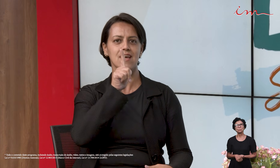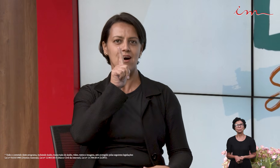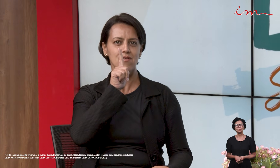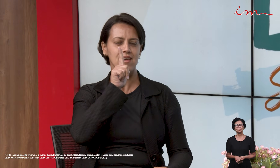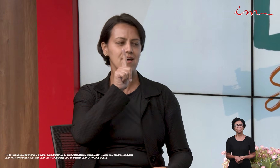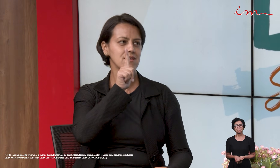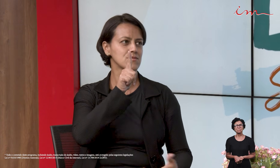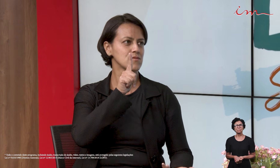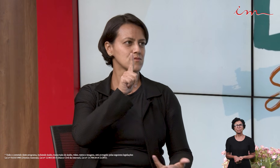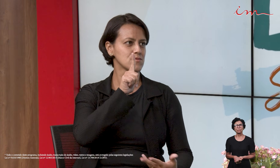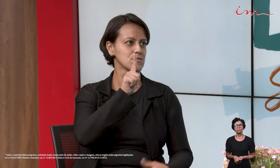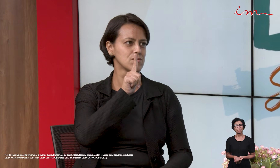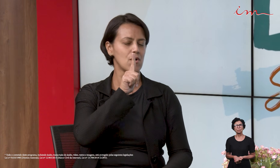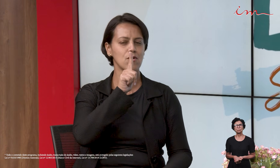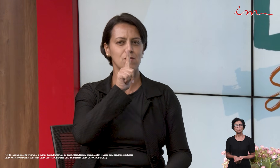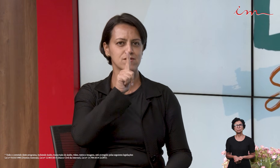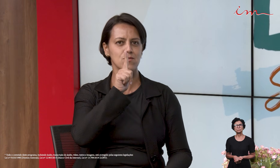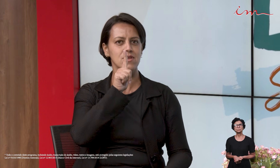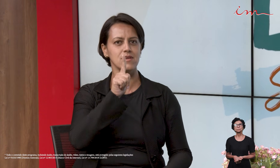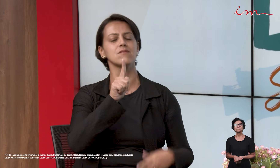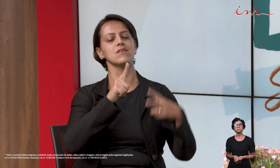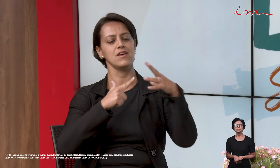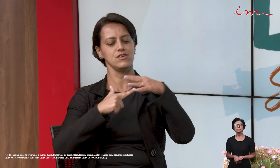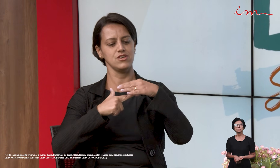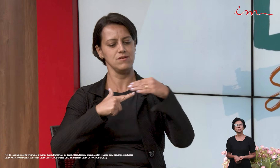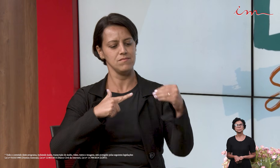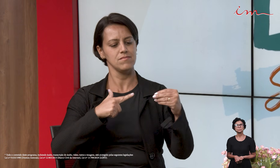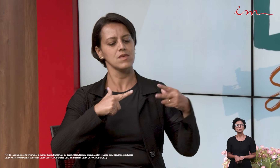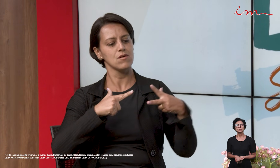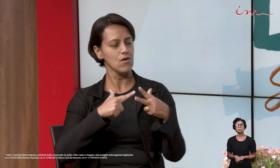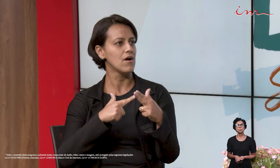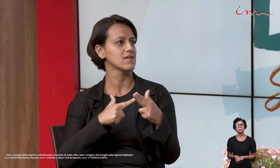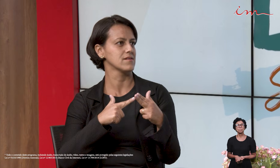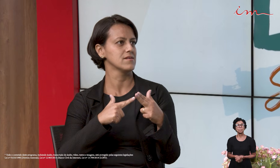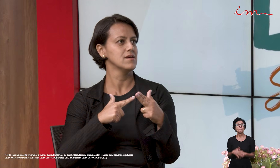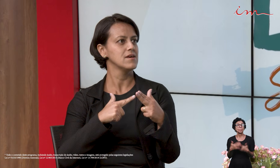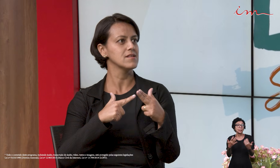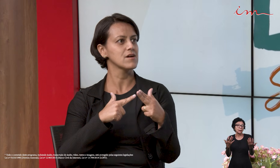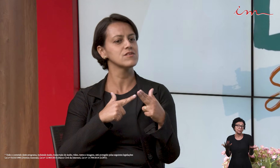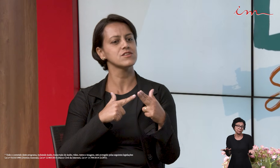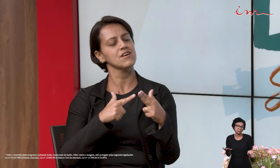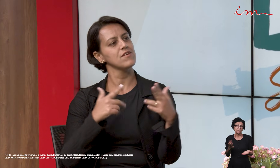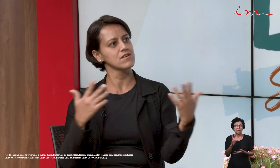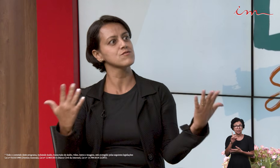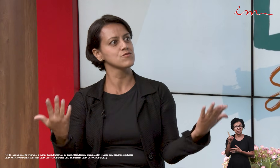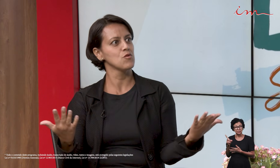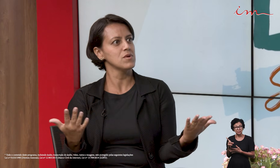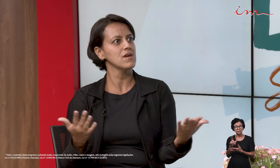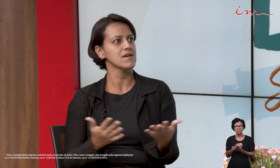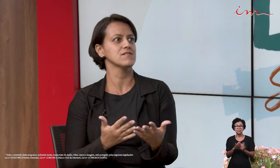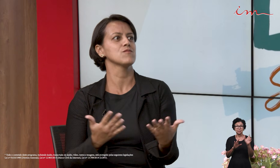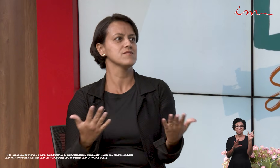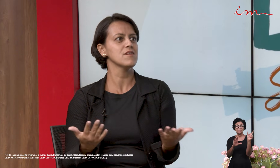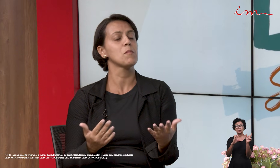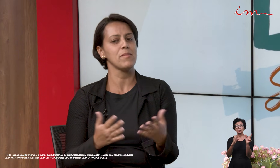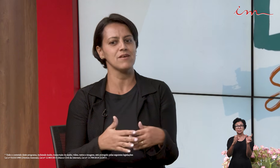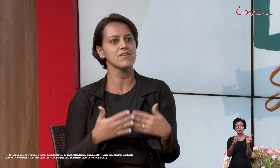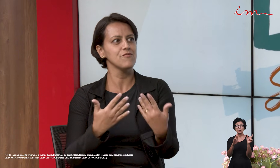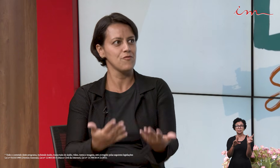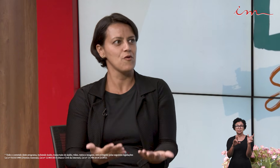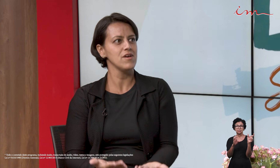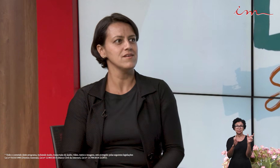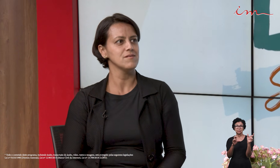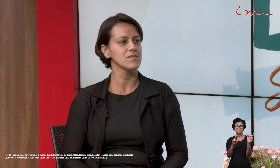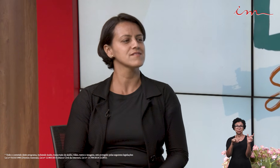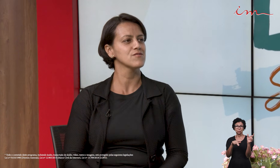faz o sinal, né, do órgão masculino e aí a gente corta. Então, a gente está falando sobre a circuncisão, uma palavra